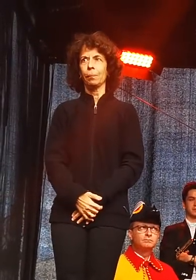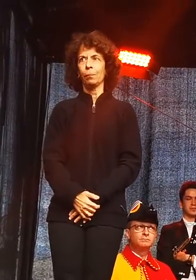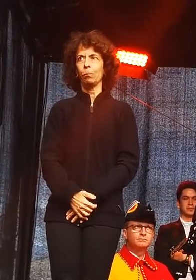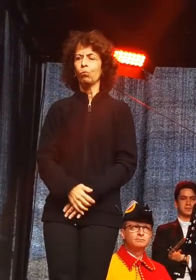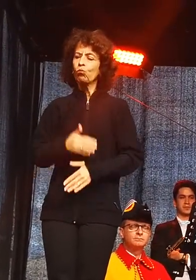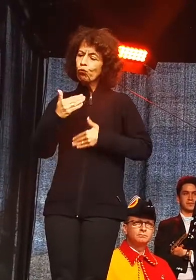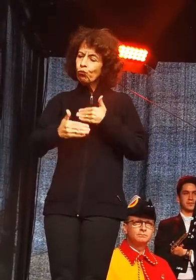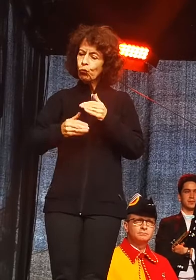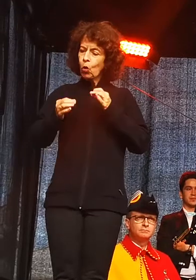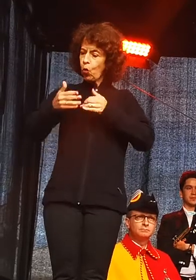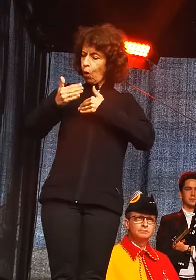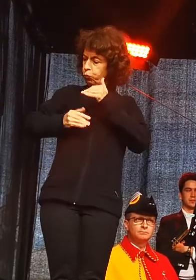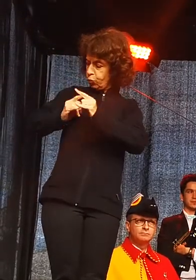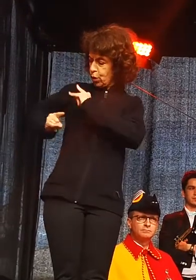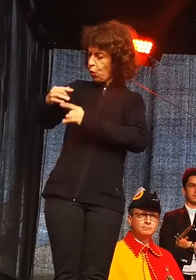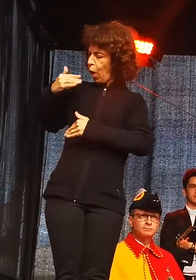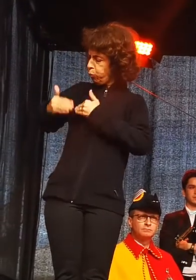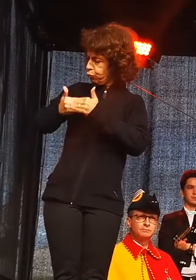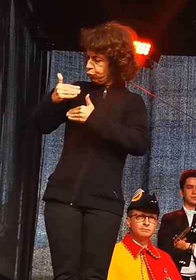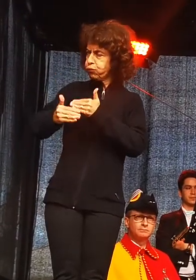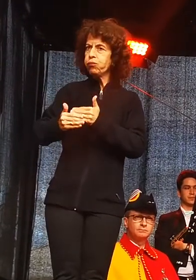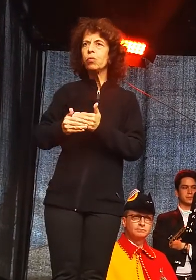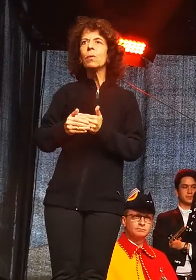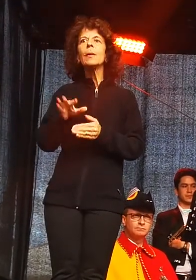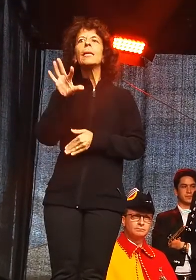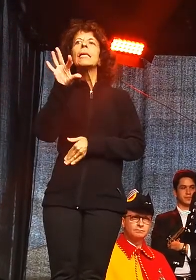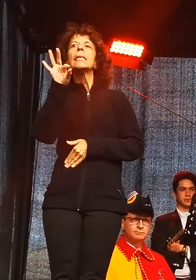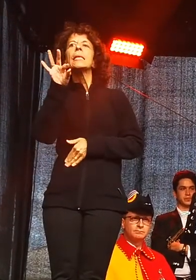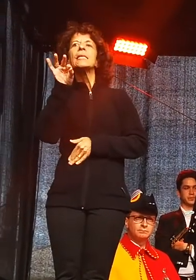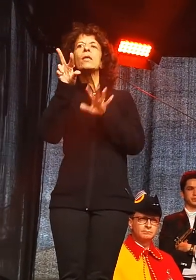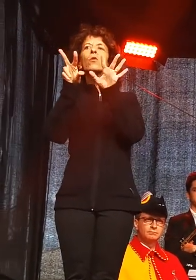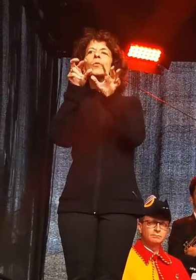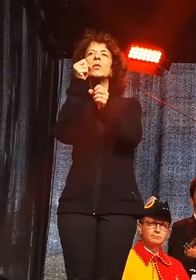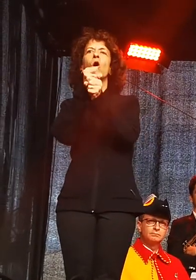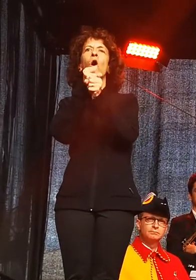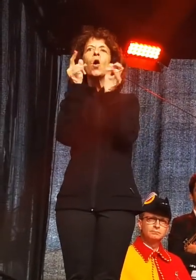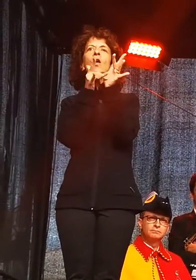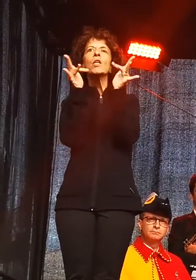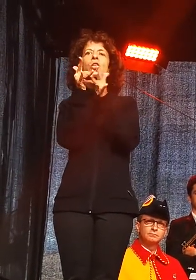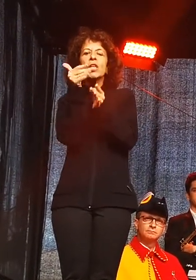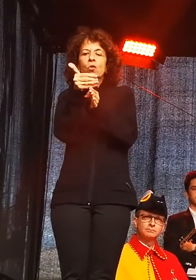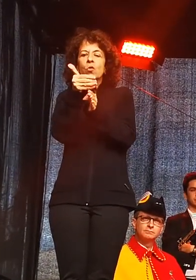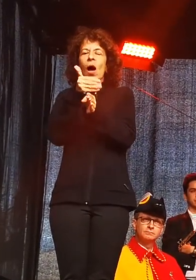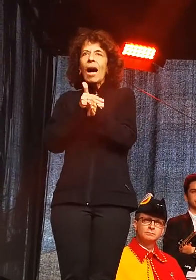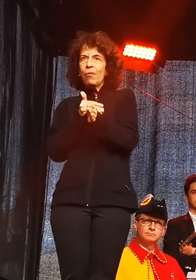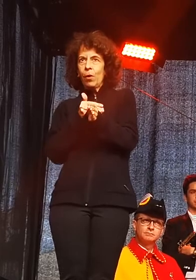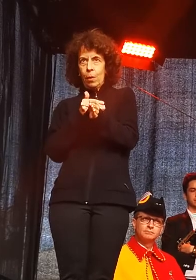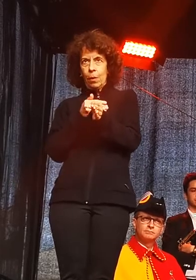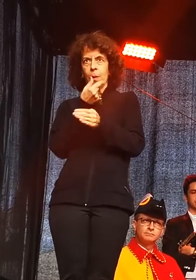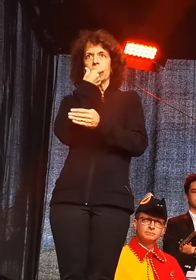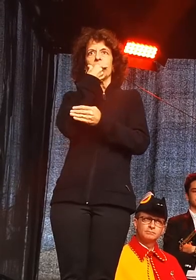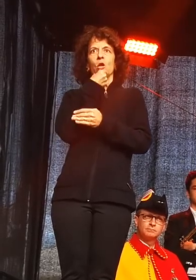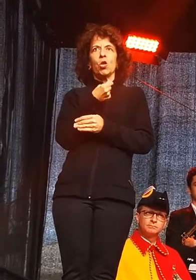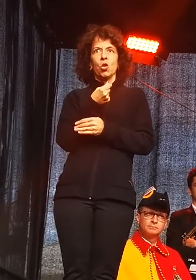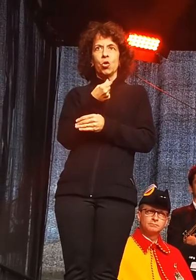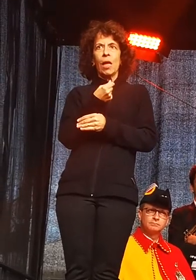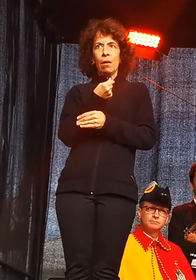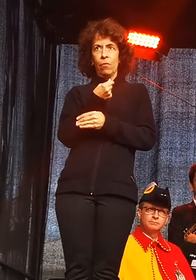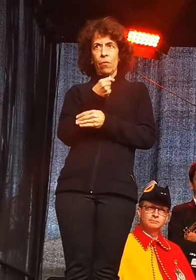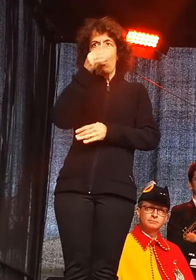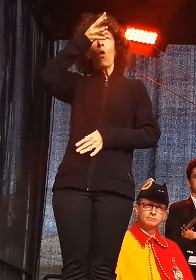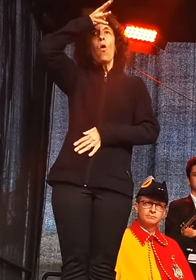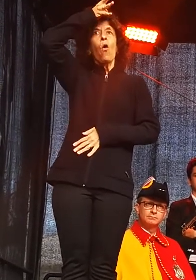J'avance un petit peu dans le temps. Nous sommes 58 avant Jésus-Christ. Genève est en fait une base